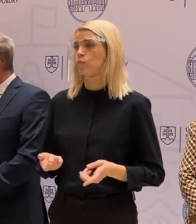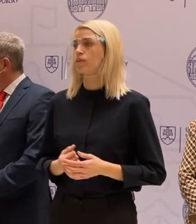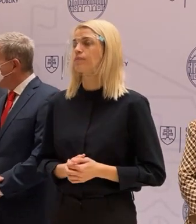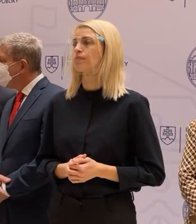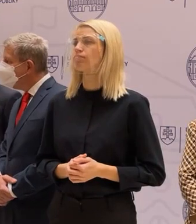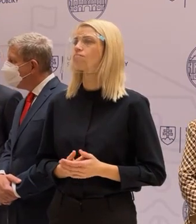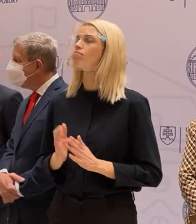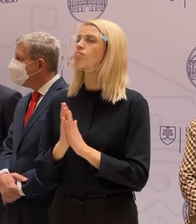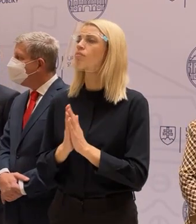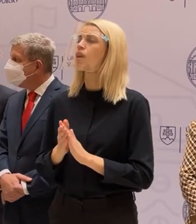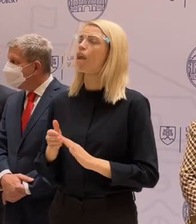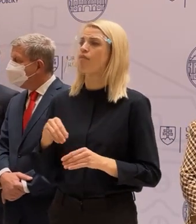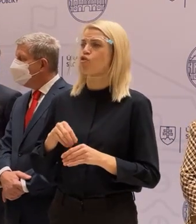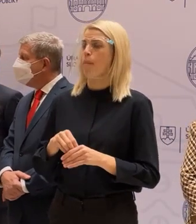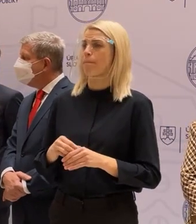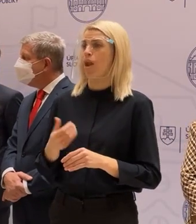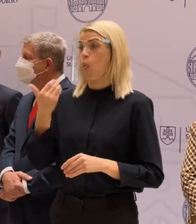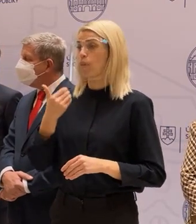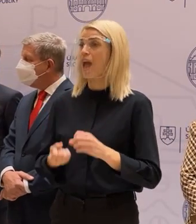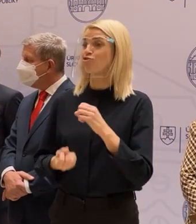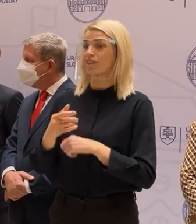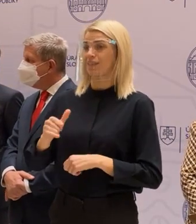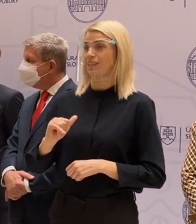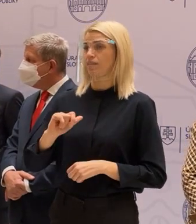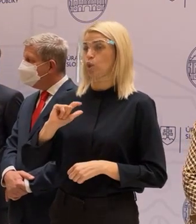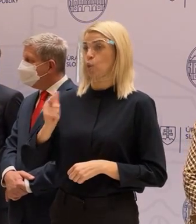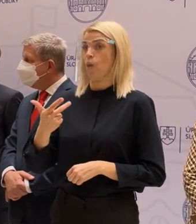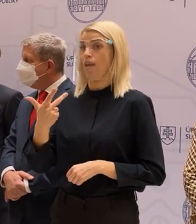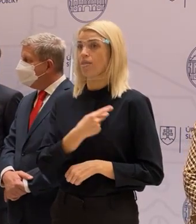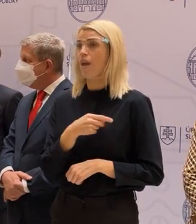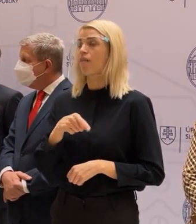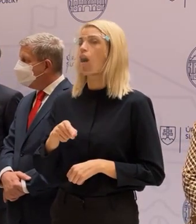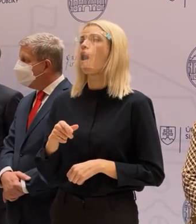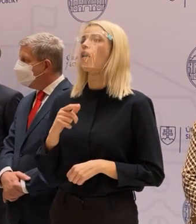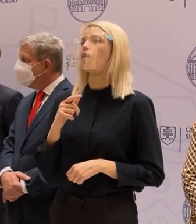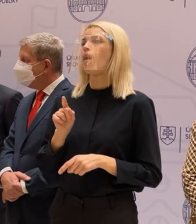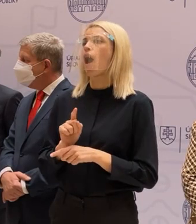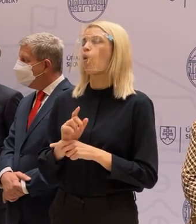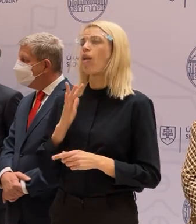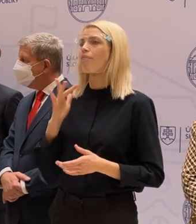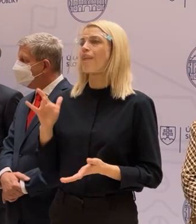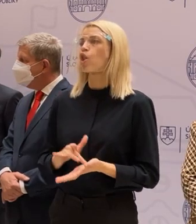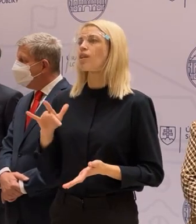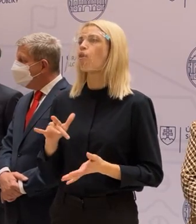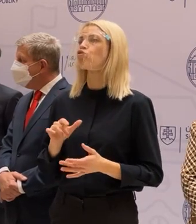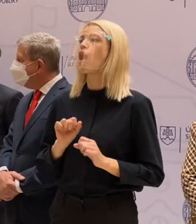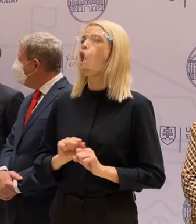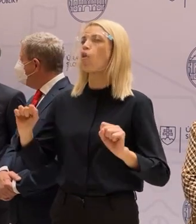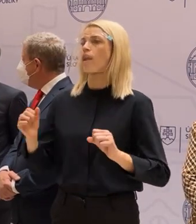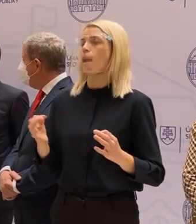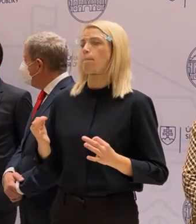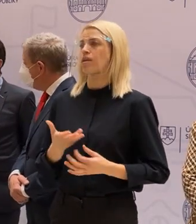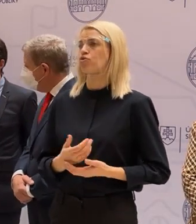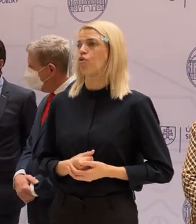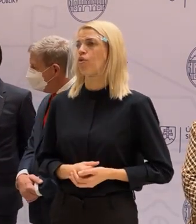prečo ľudia čerstvo po druhej dávke nie sú považovaní za dostatočne chránení, ako keby mali aj booster?